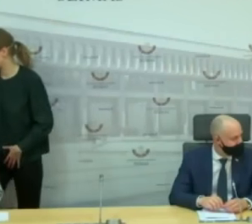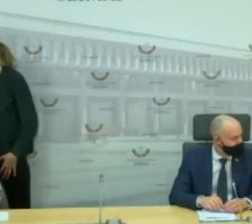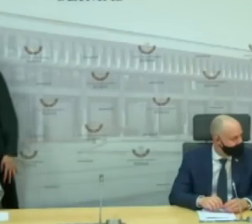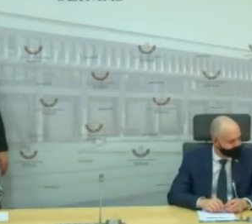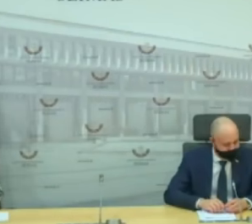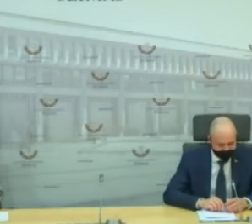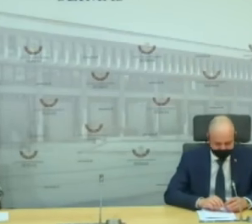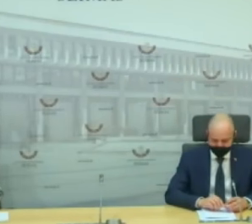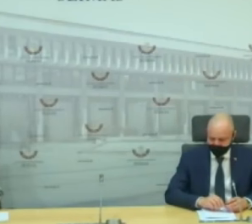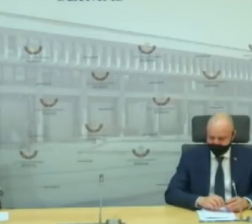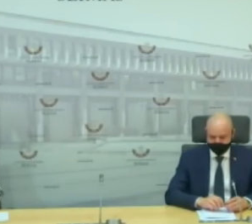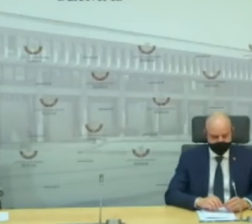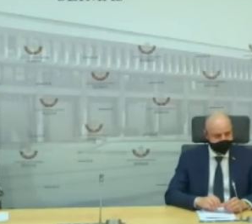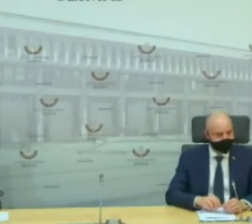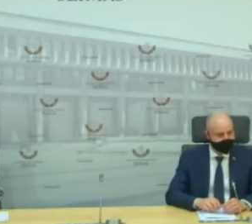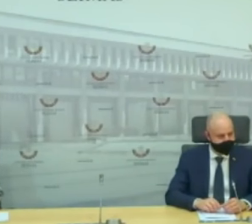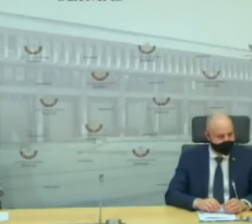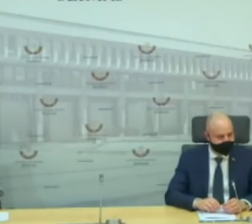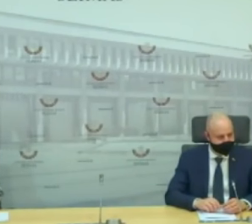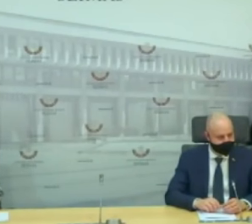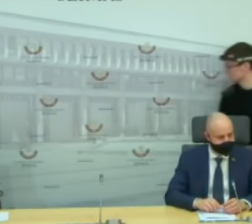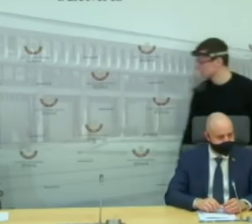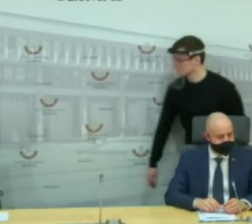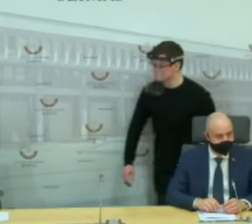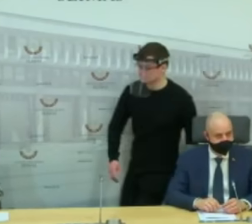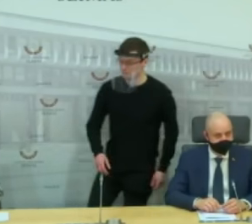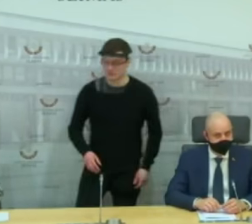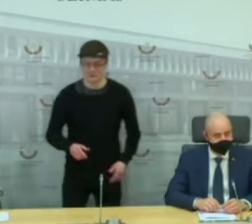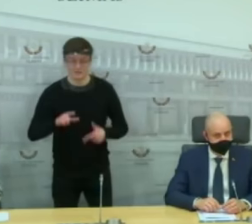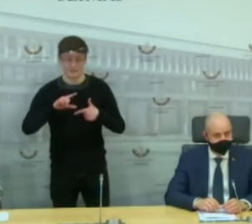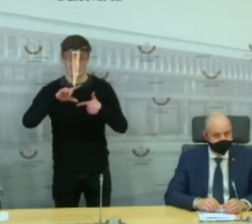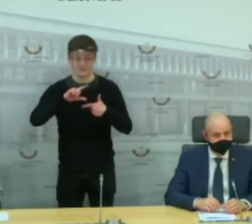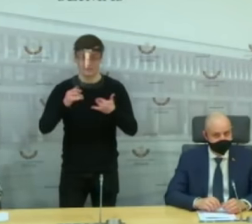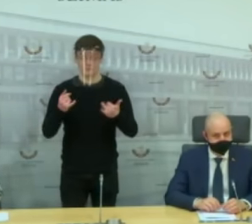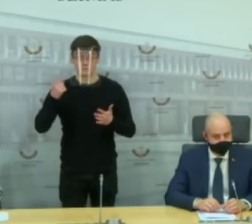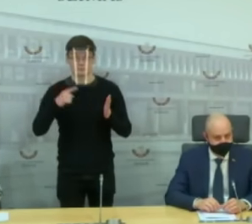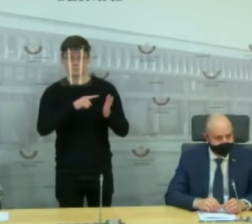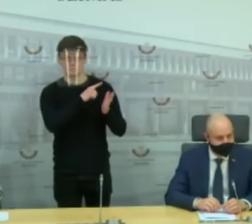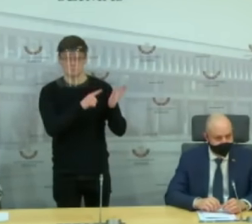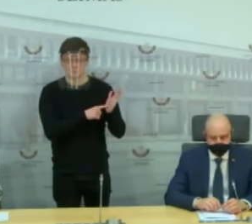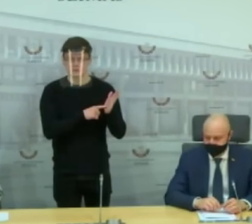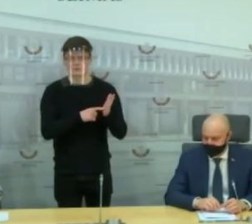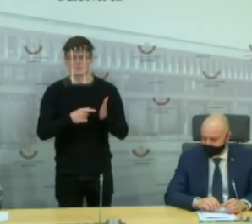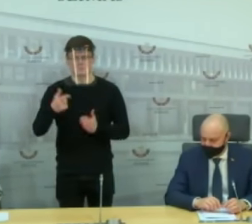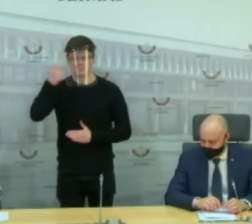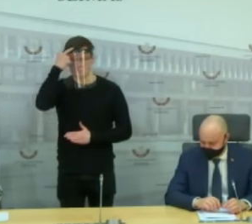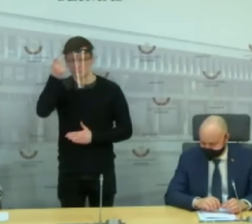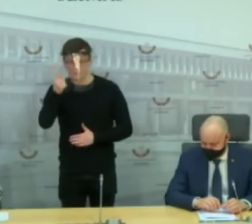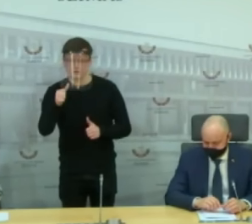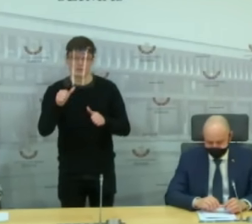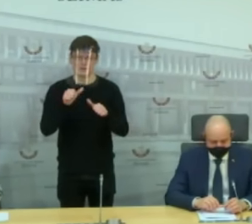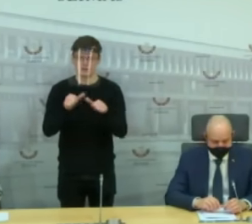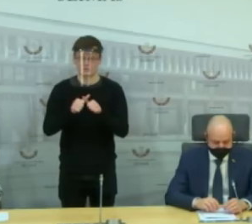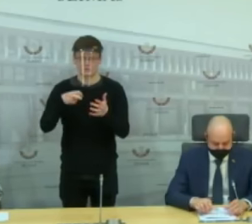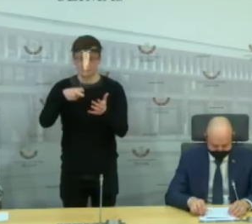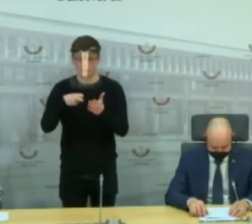Gailė Jaruševičiūtė, piktinamasi, čia turbūt iš LRT klausimas. Piktinamasi, kad atnaujinus egzaminus regitroje